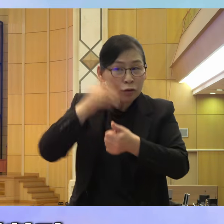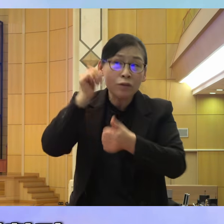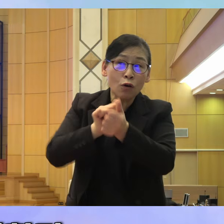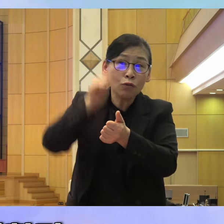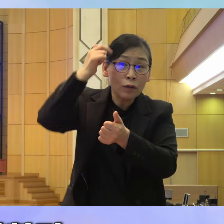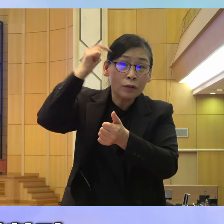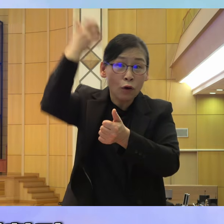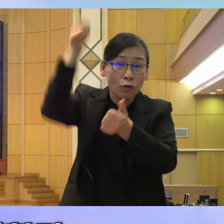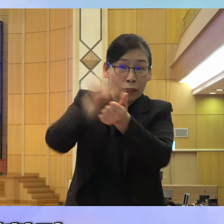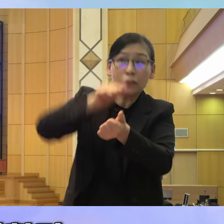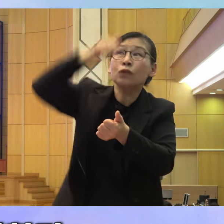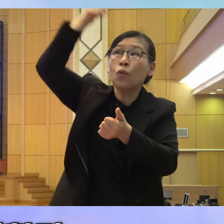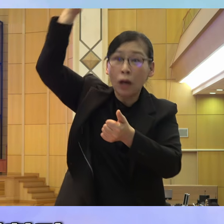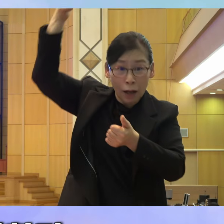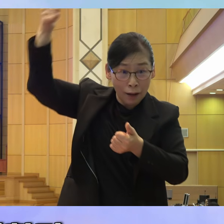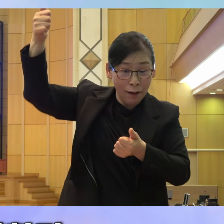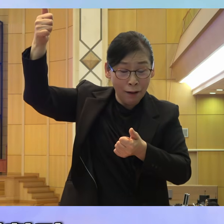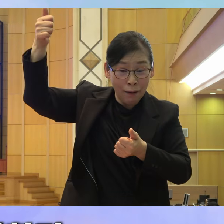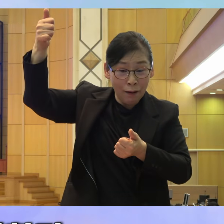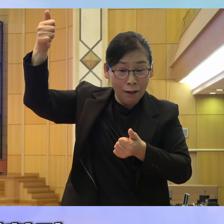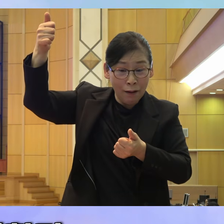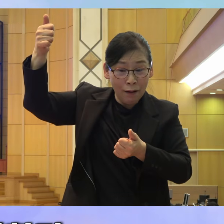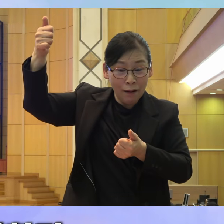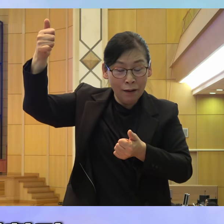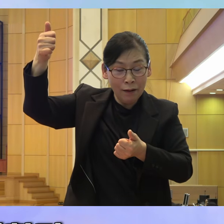하나님께로 돌아가야 되는데,